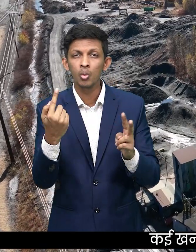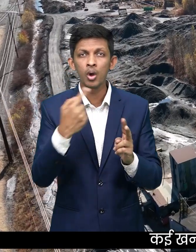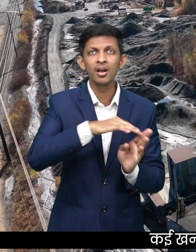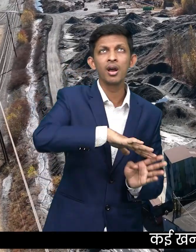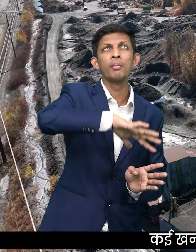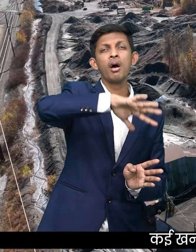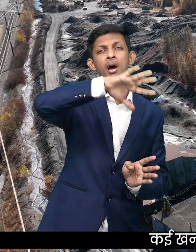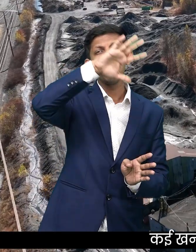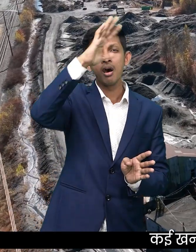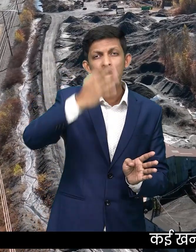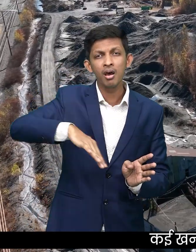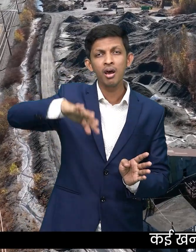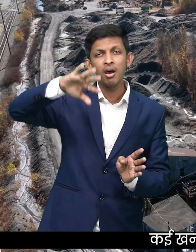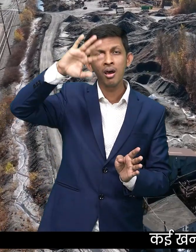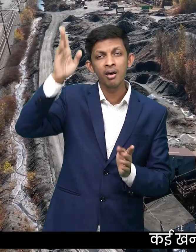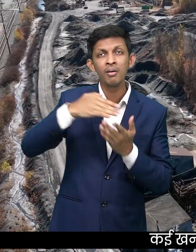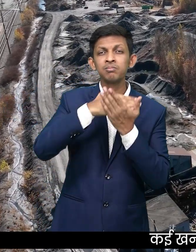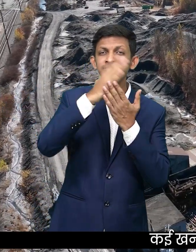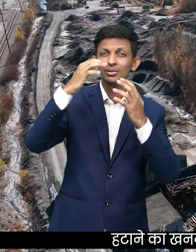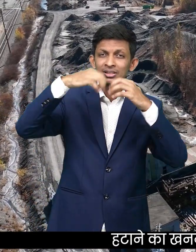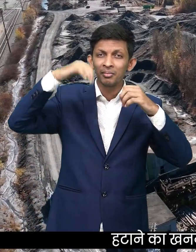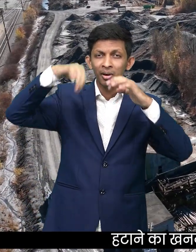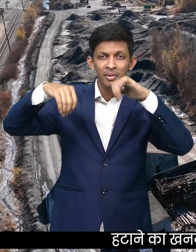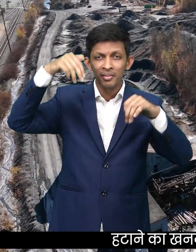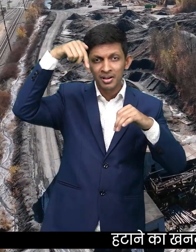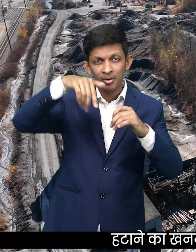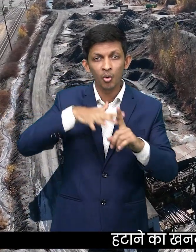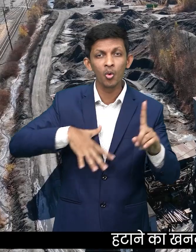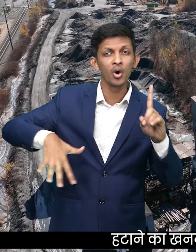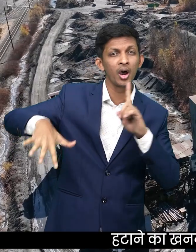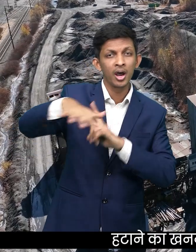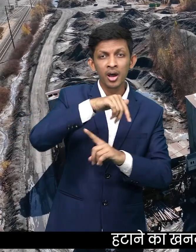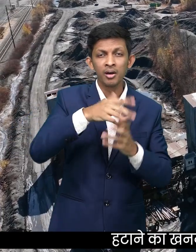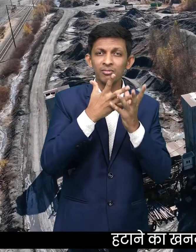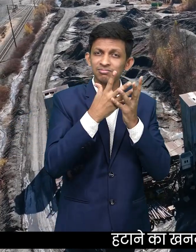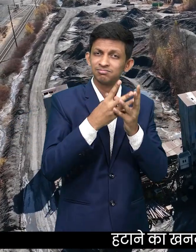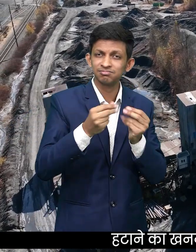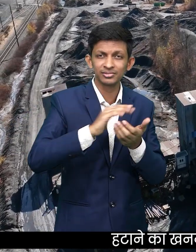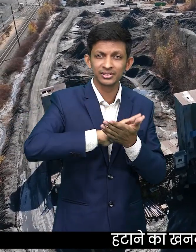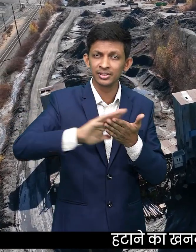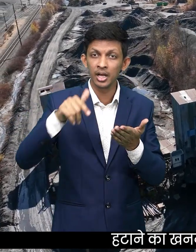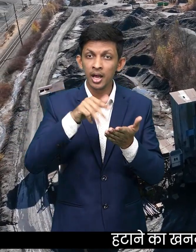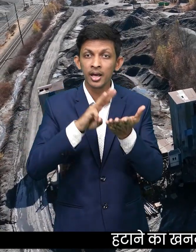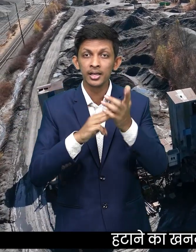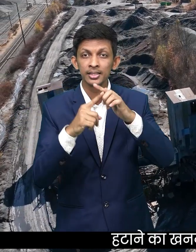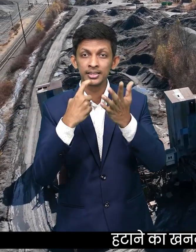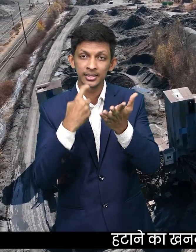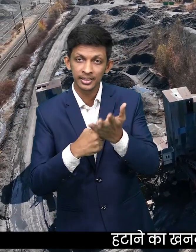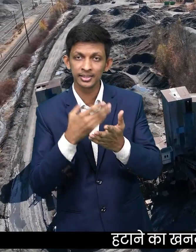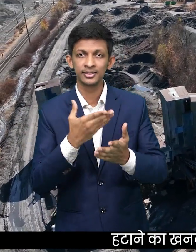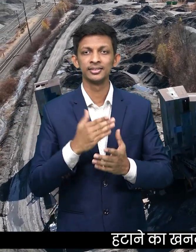विधियां जैसे कि पर्वत की चोटी को हटाने का खनन एमटीआर पर्यावरण को नष्ट कर देती है।